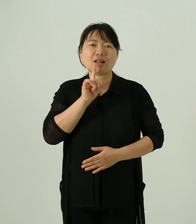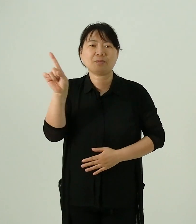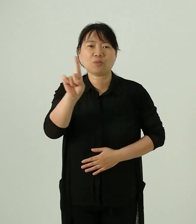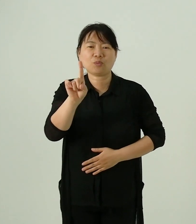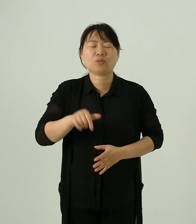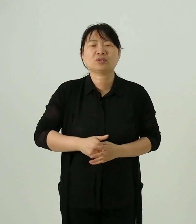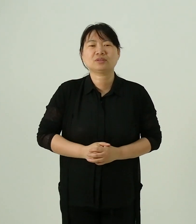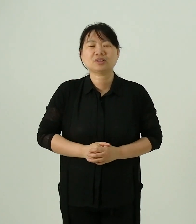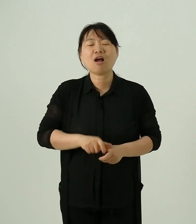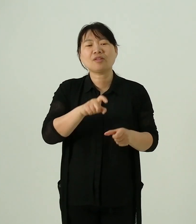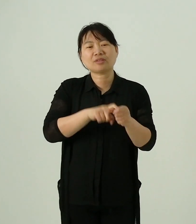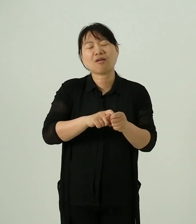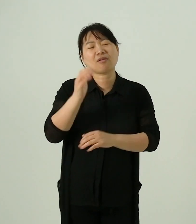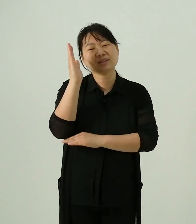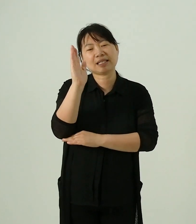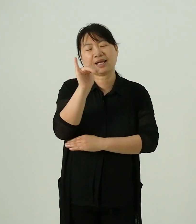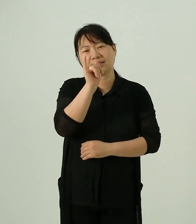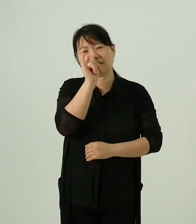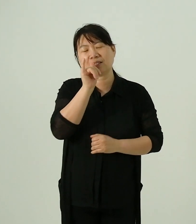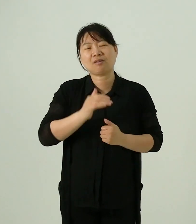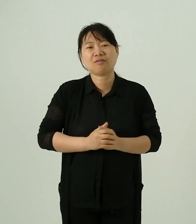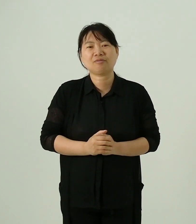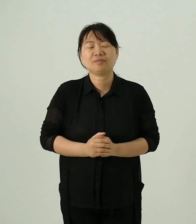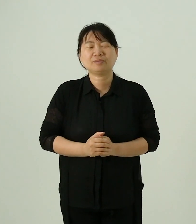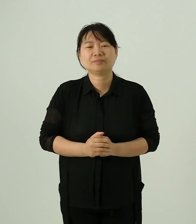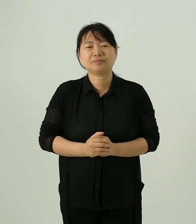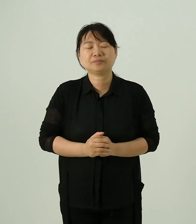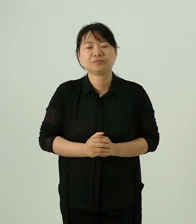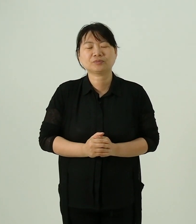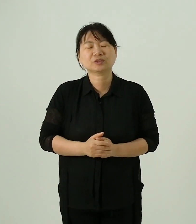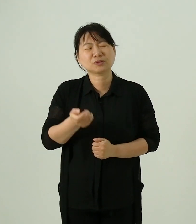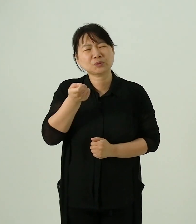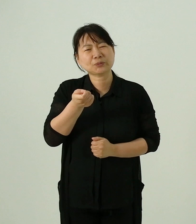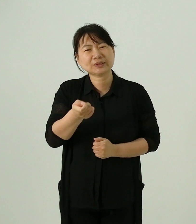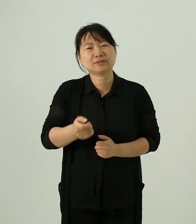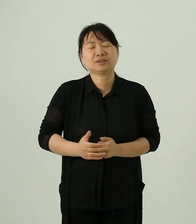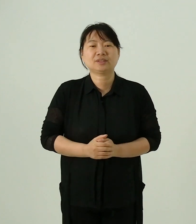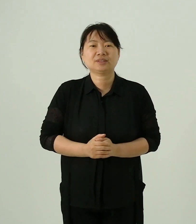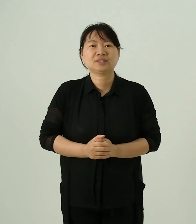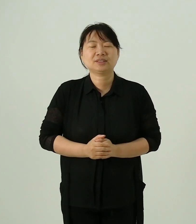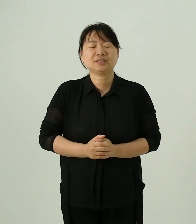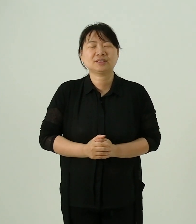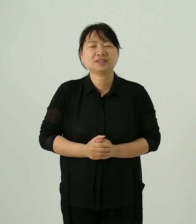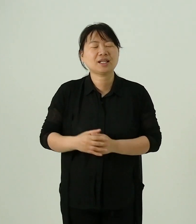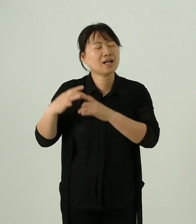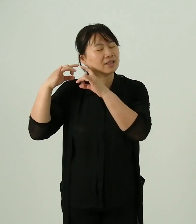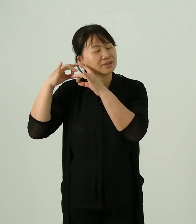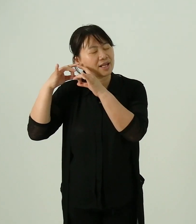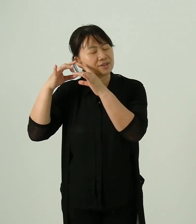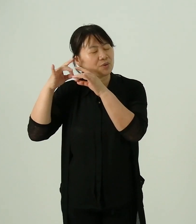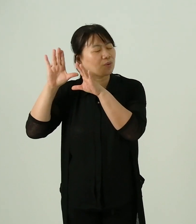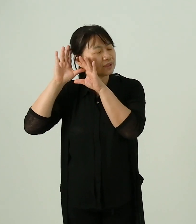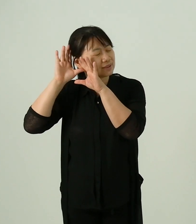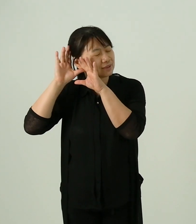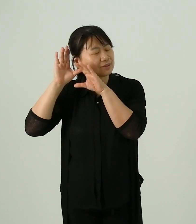얘기합니까? 떡 얘기를 하는 거예요. 자, 이거를 조금 그 라디오 듣는